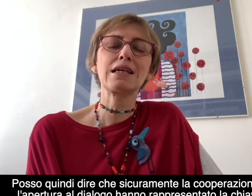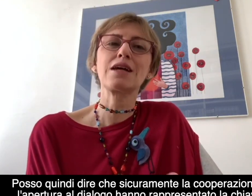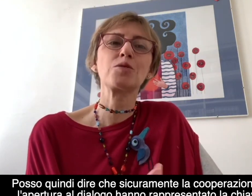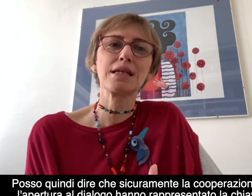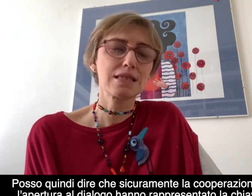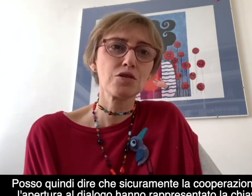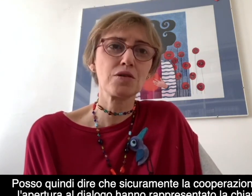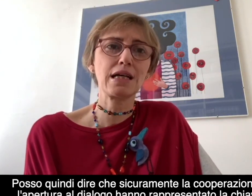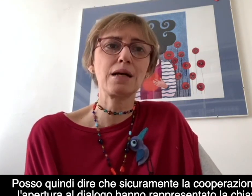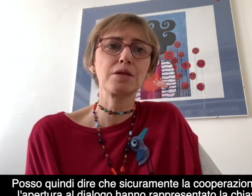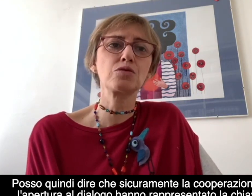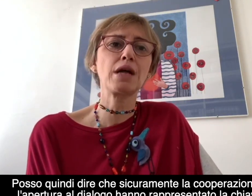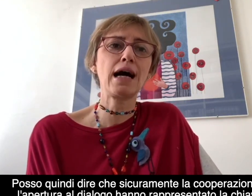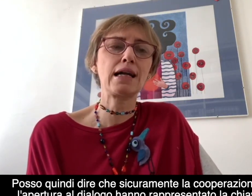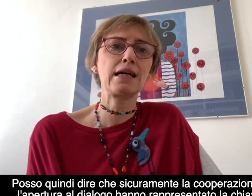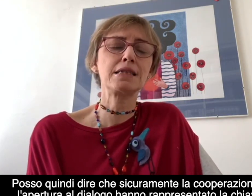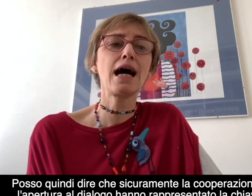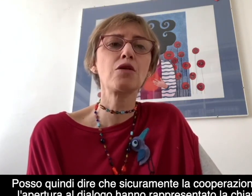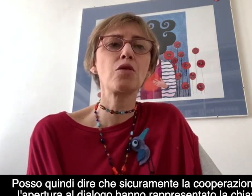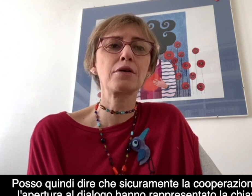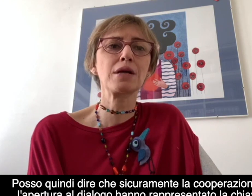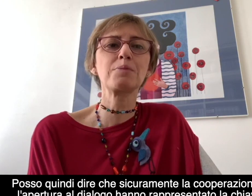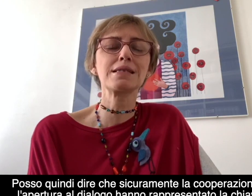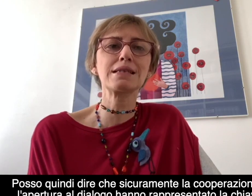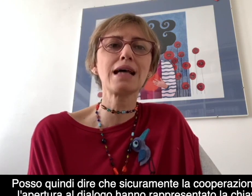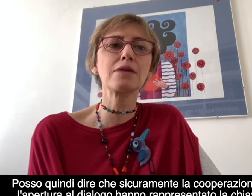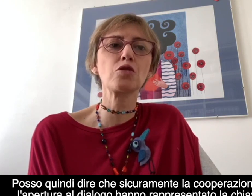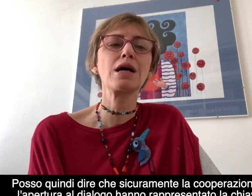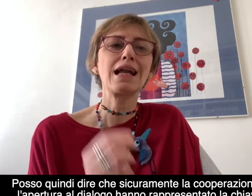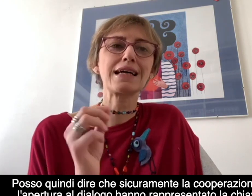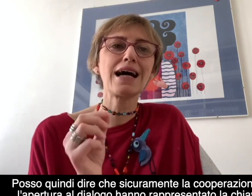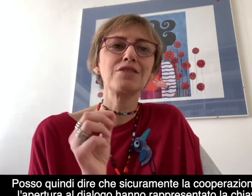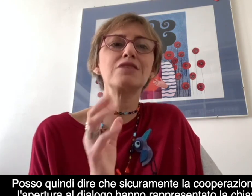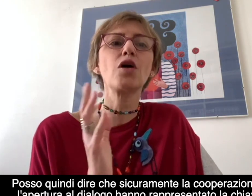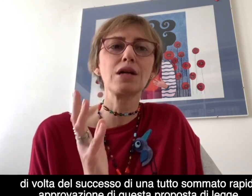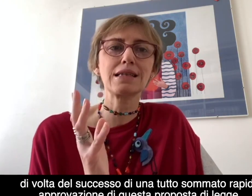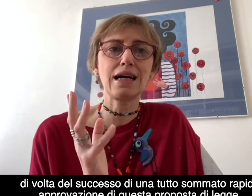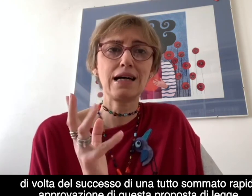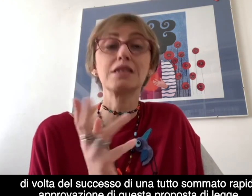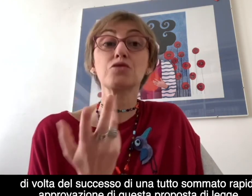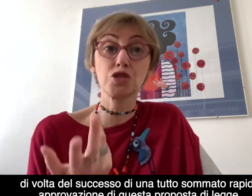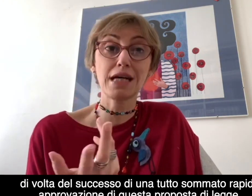cooperazione e l'apertura al dialogo hanno rappresentato la chiave di volta del successo